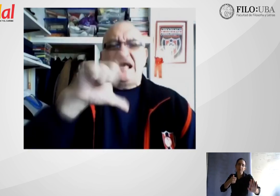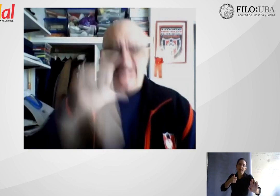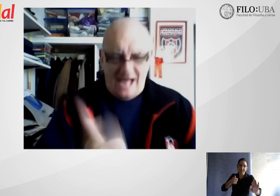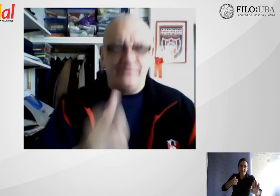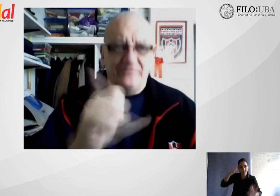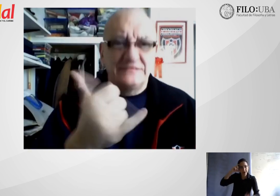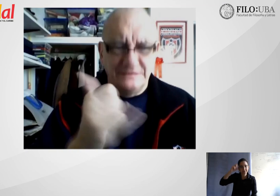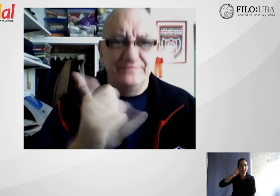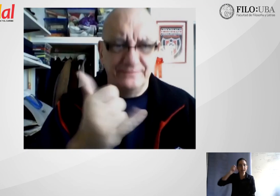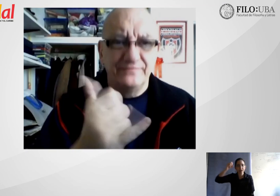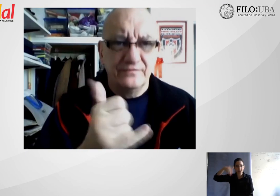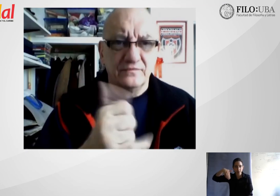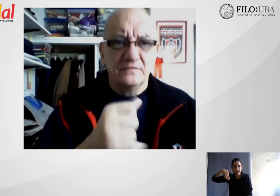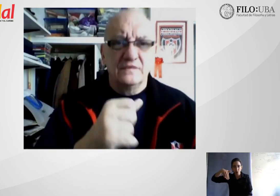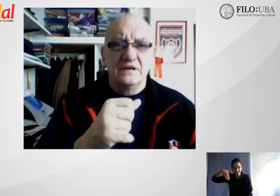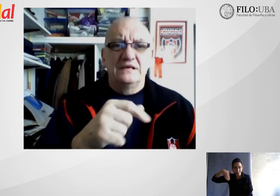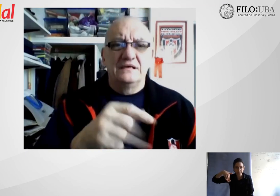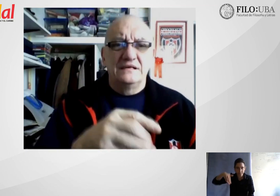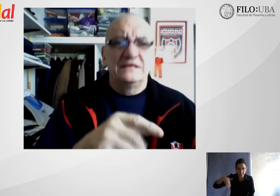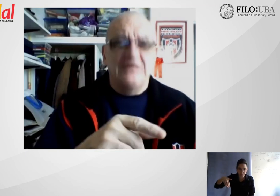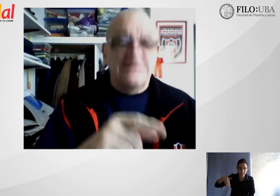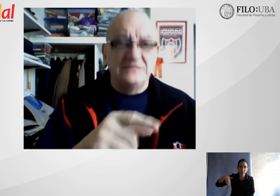un organismo que antes se llamaba AFCA, que ahora se llama ENACOM.